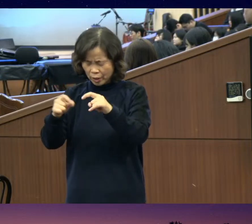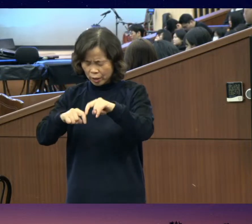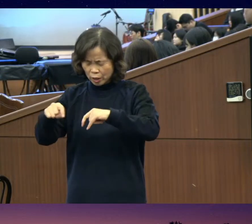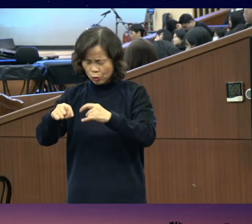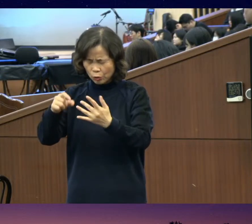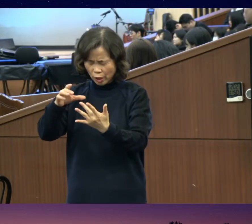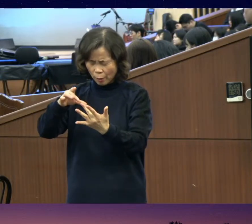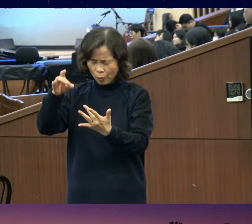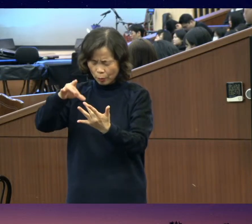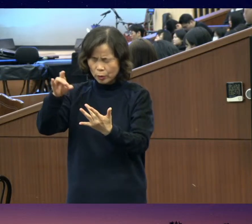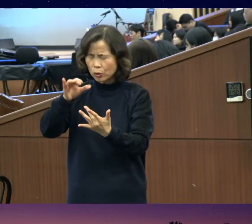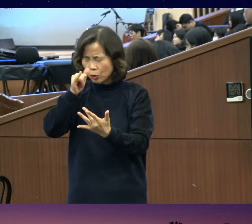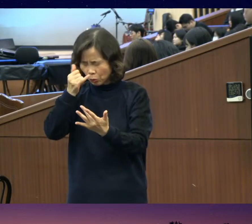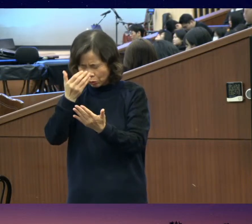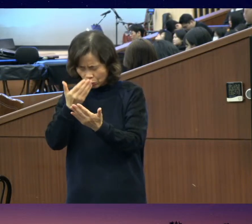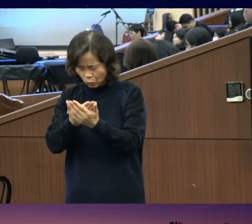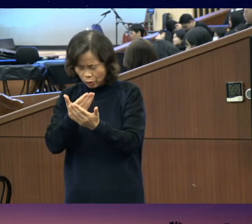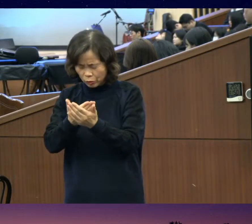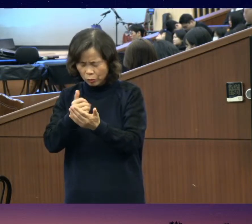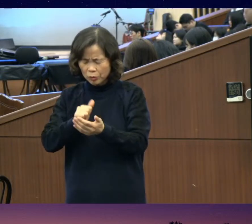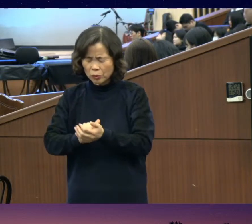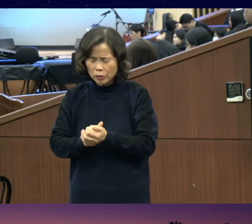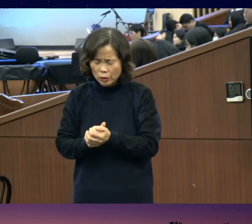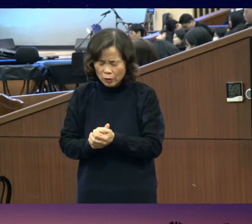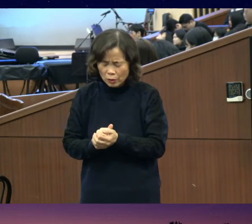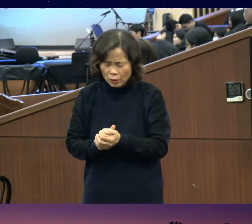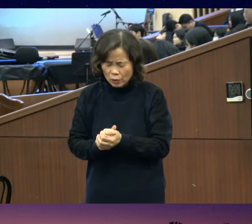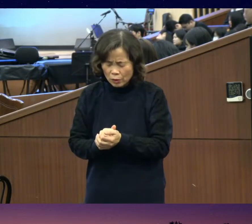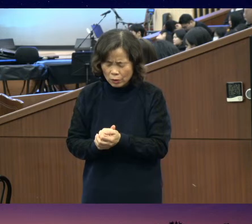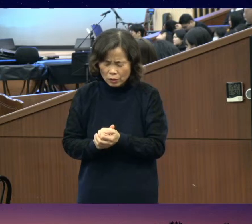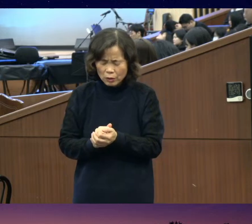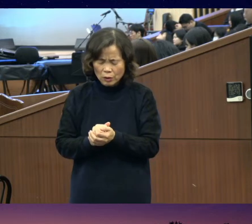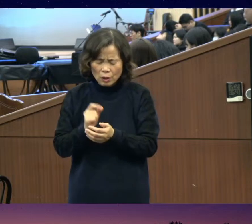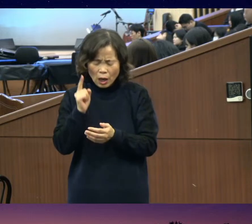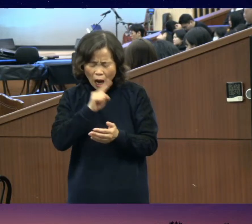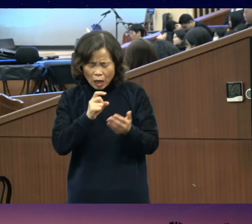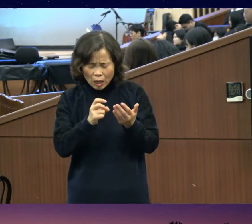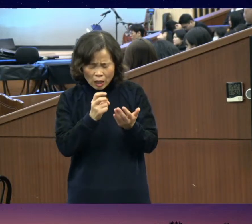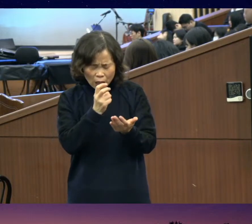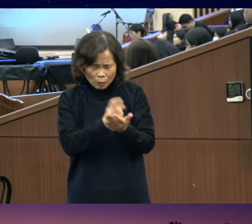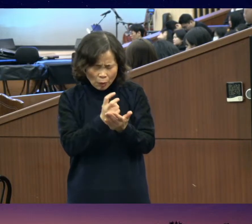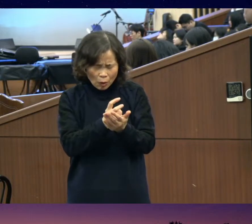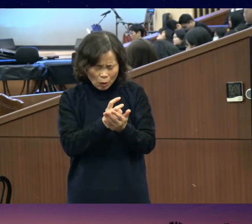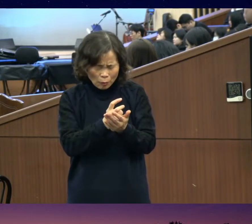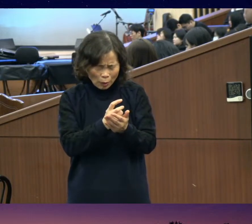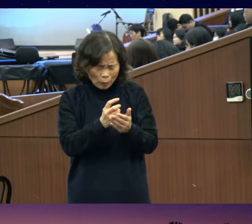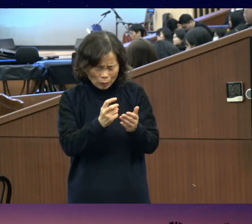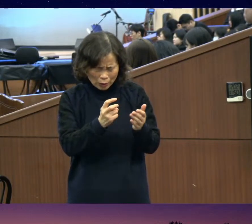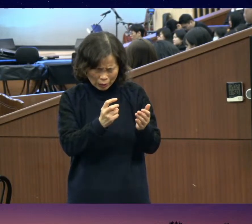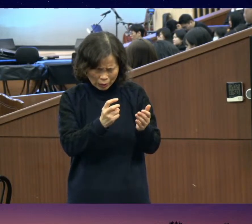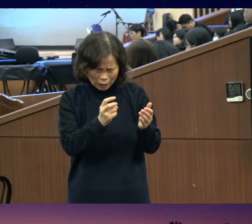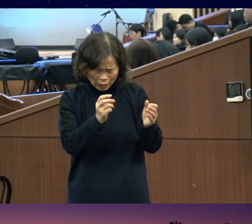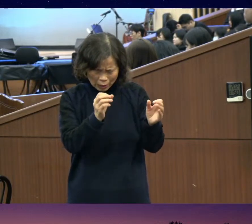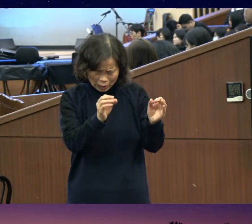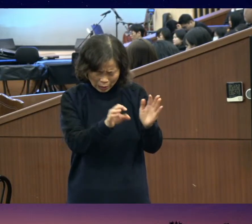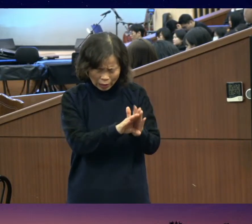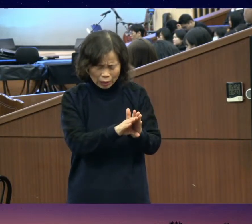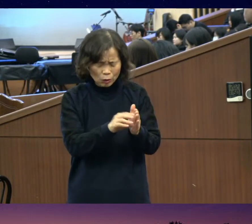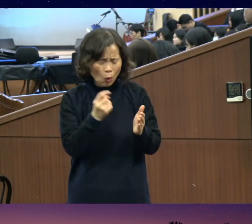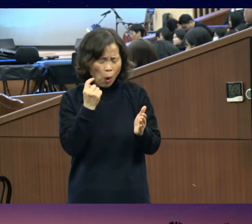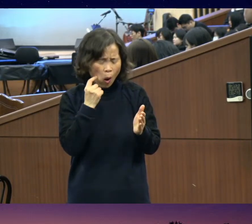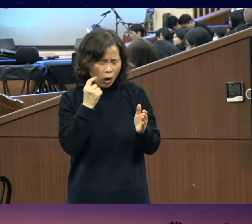땅에 많이 세워질 수 있도록 역사하여 주시옵소서. 악법들이 세워지지 않게 하여 주시고 거짓들이 사라지게